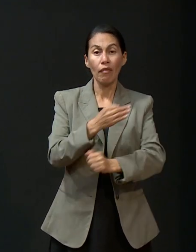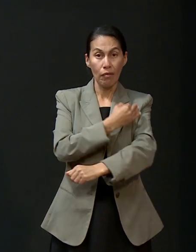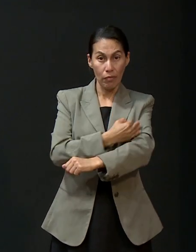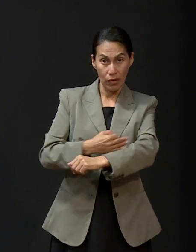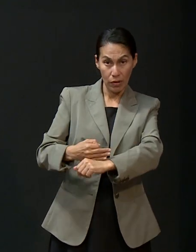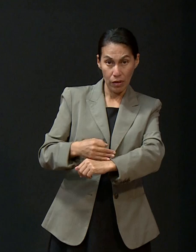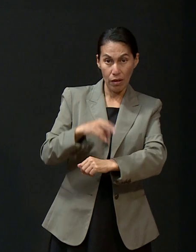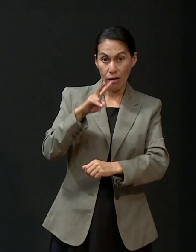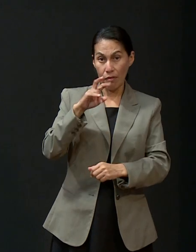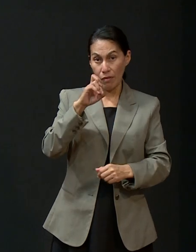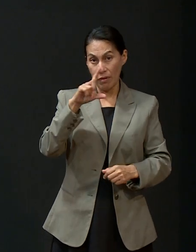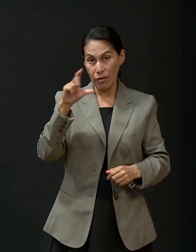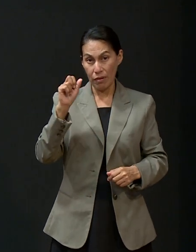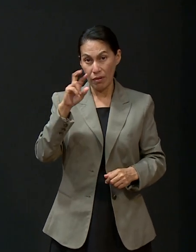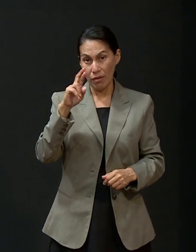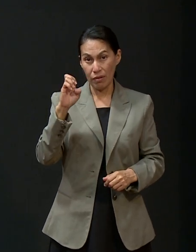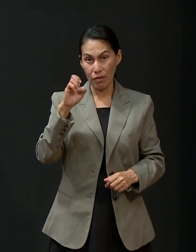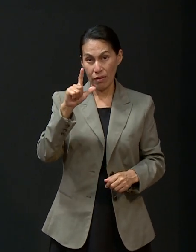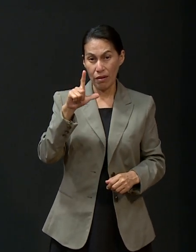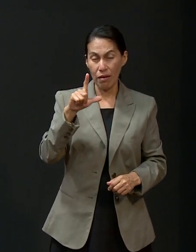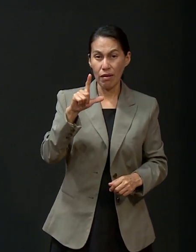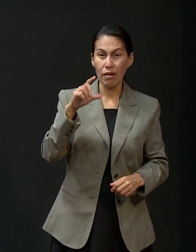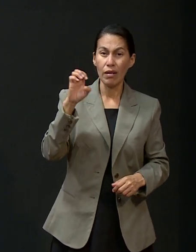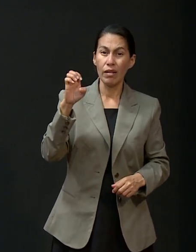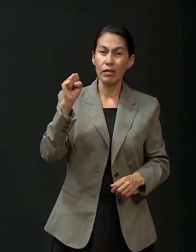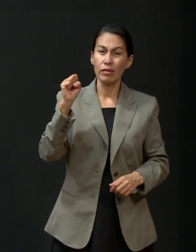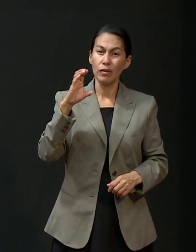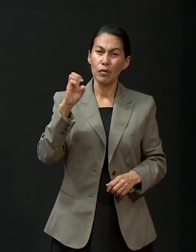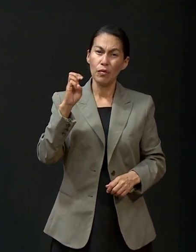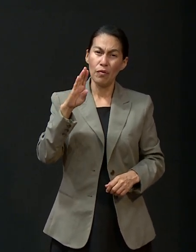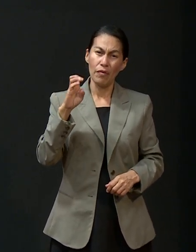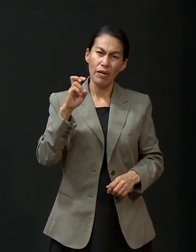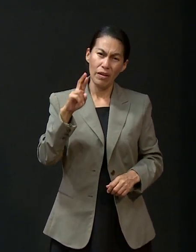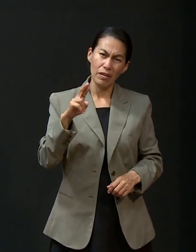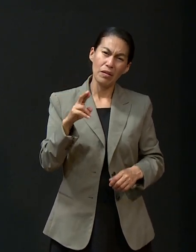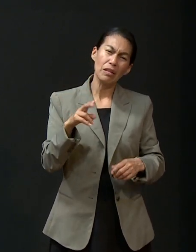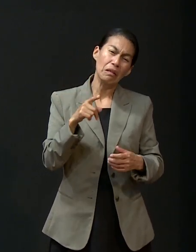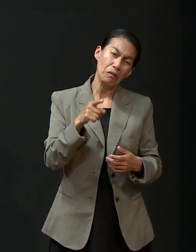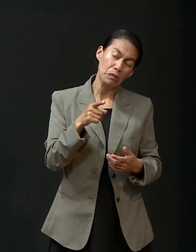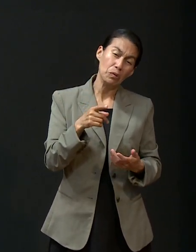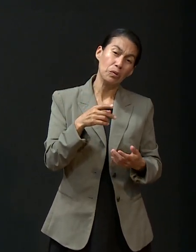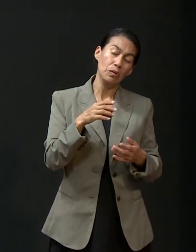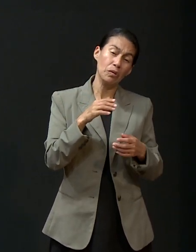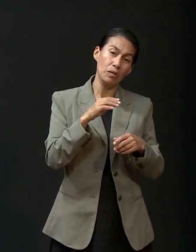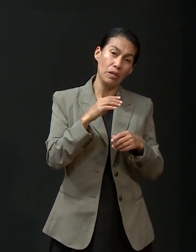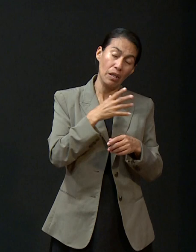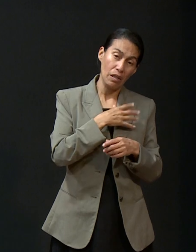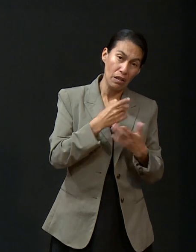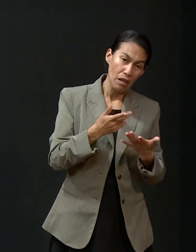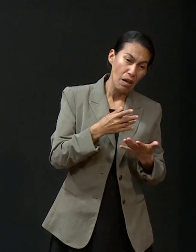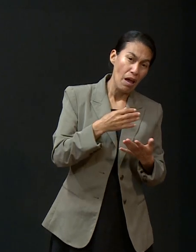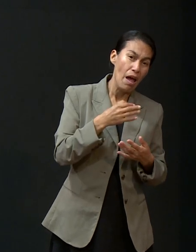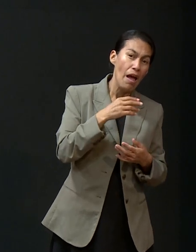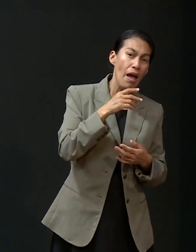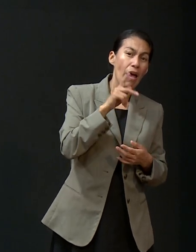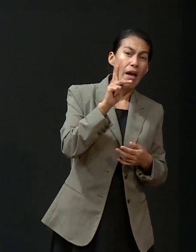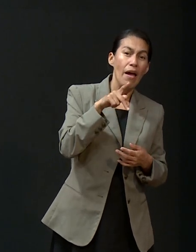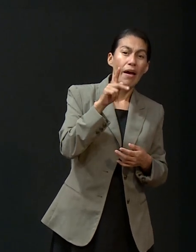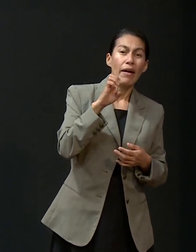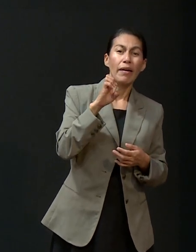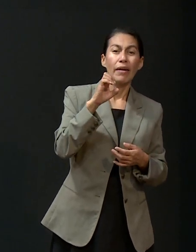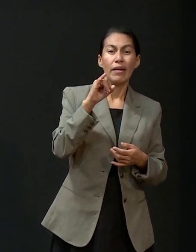Están todavía Con ese profundo dolor De la pérdida de Keilita Oren por